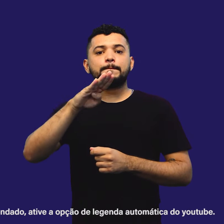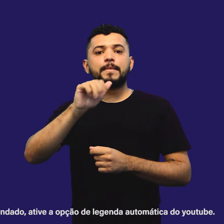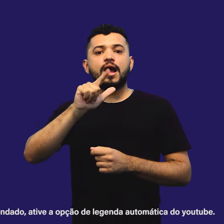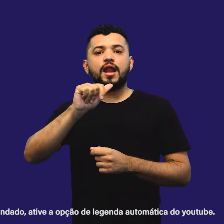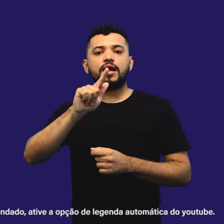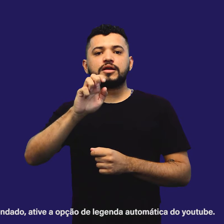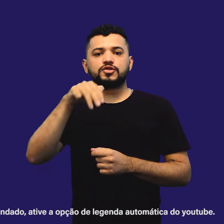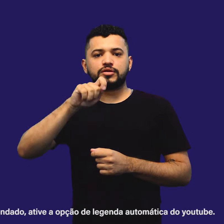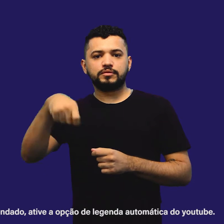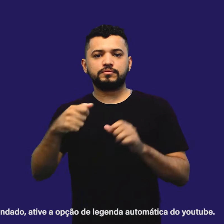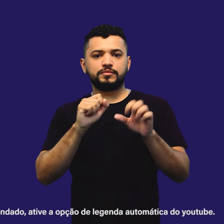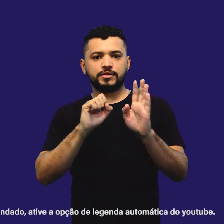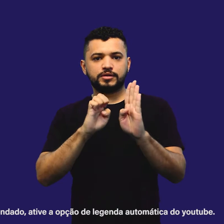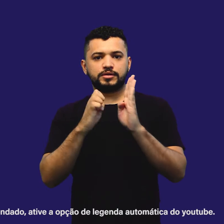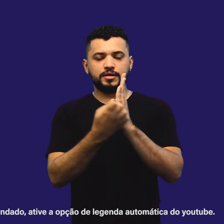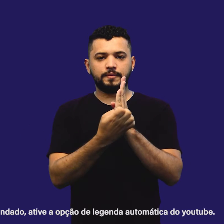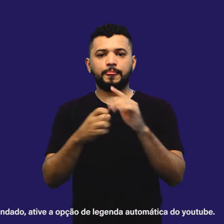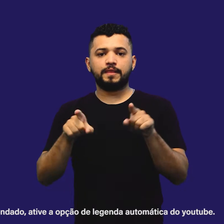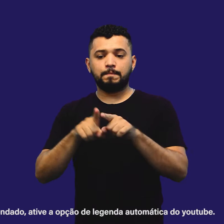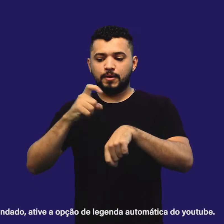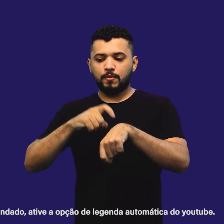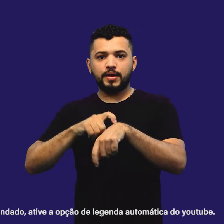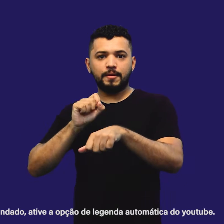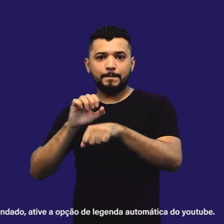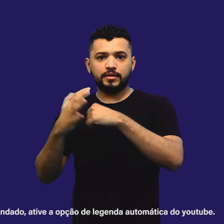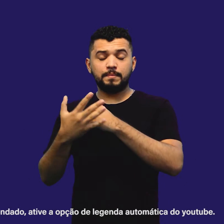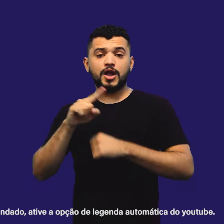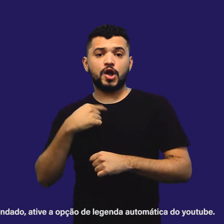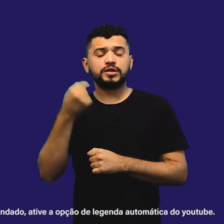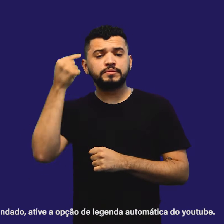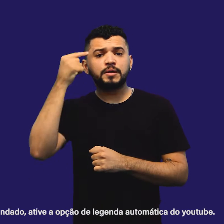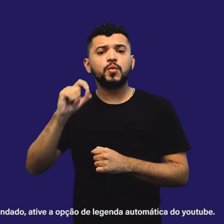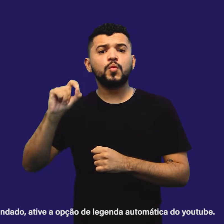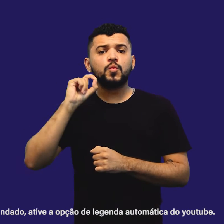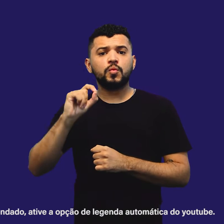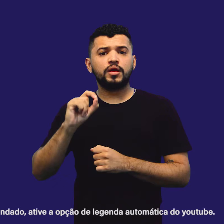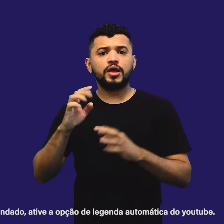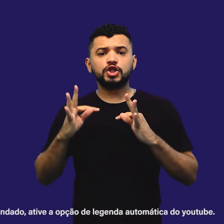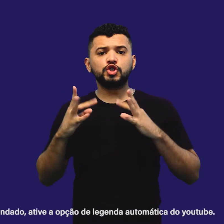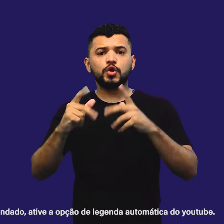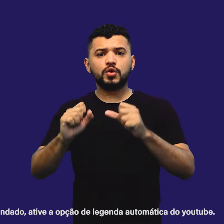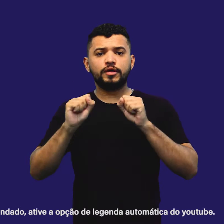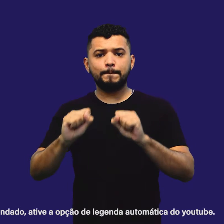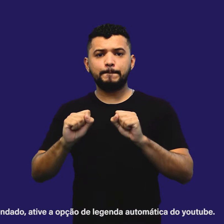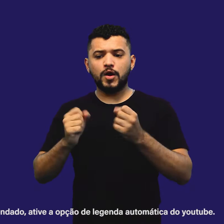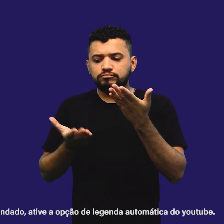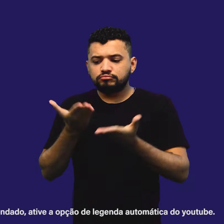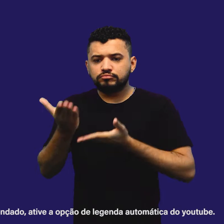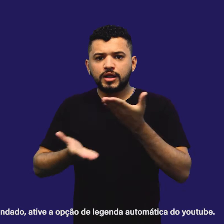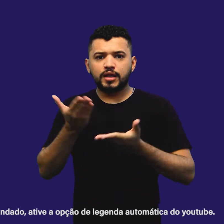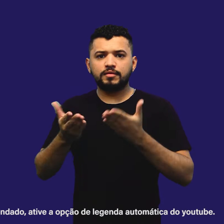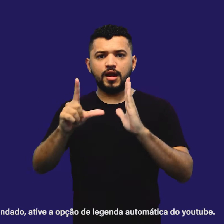em um momento de pandemia, a gente pensou em tudo que daria tanto para servir na loja